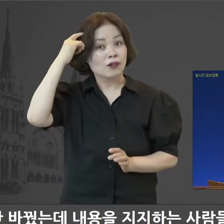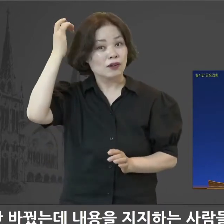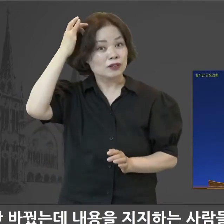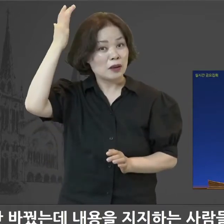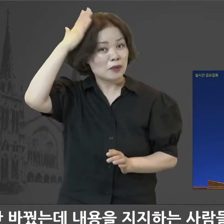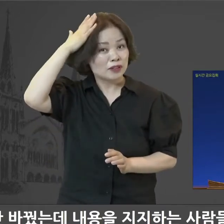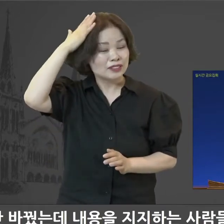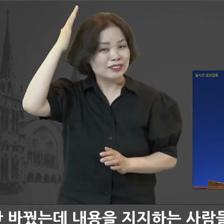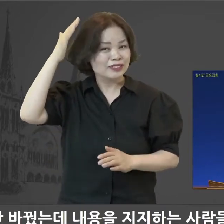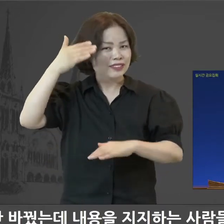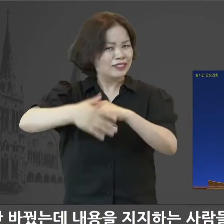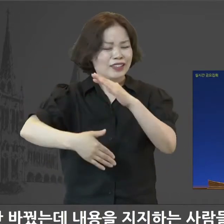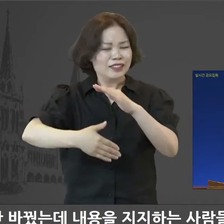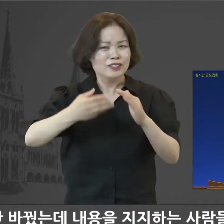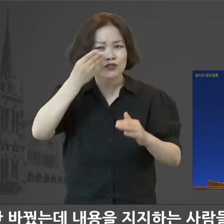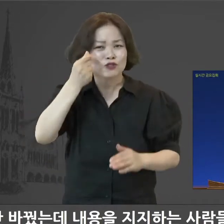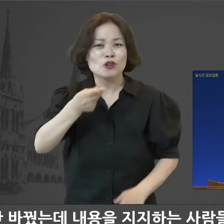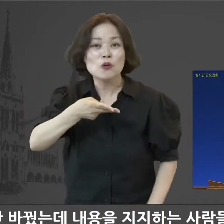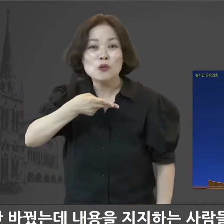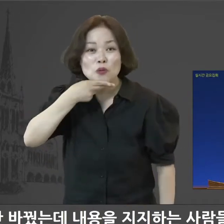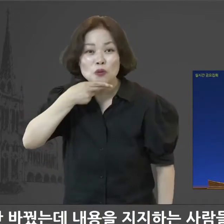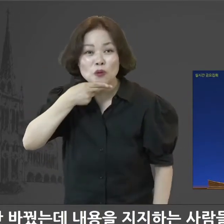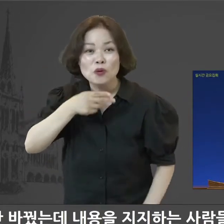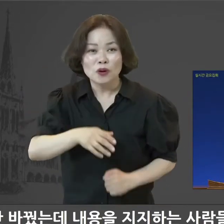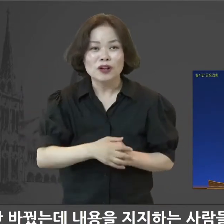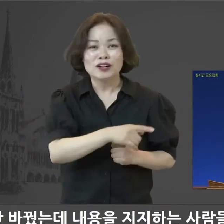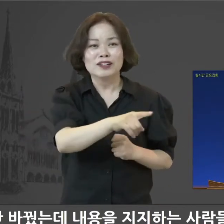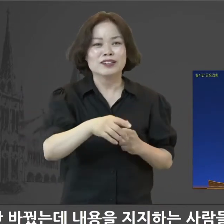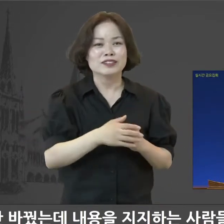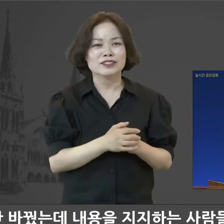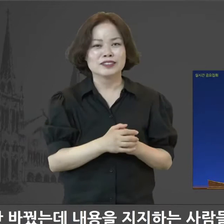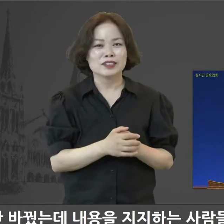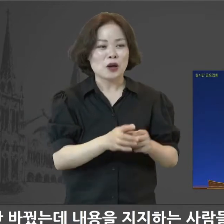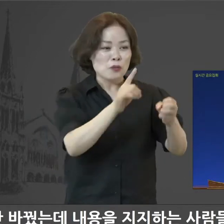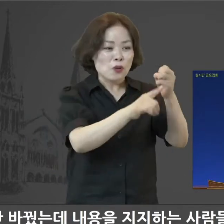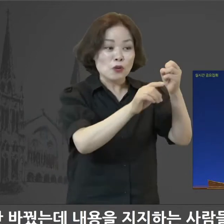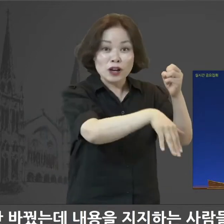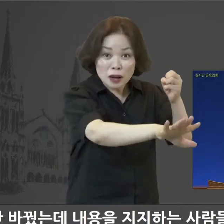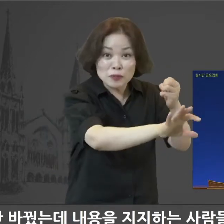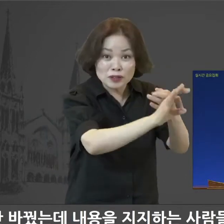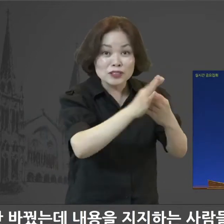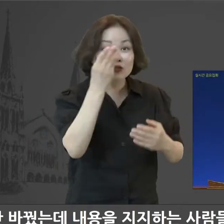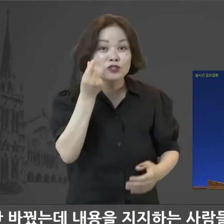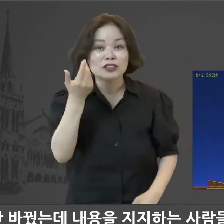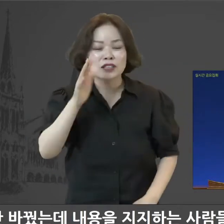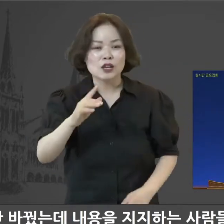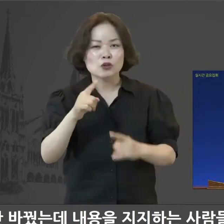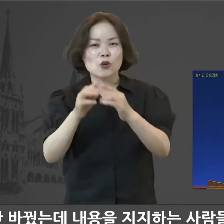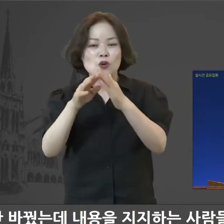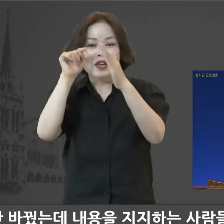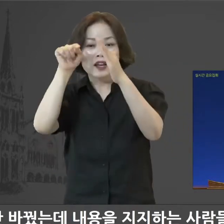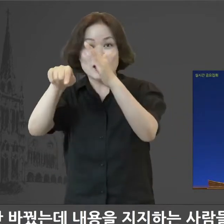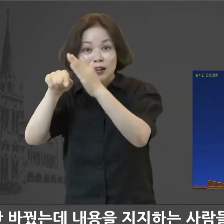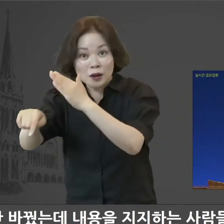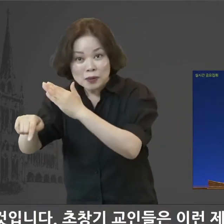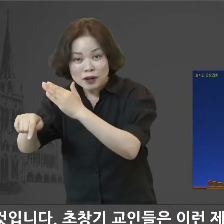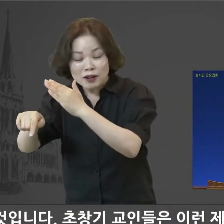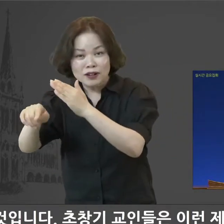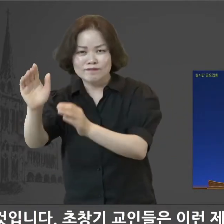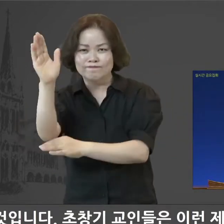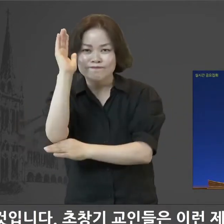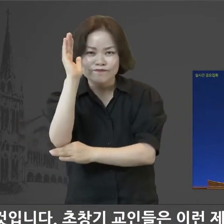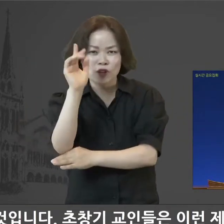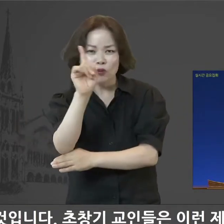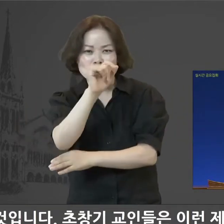않죠. 봉은사에 가면 익숙할 텐데. 그래서 제가 교회를 자주 이렇게 순회 강연처럼 많이 하니까